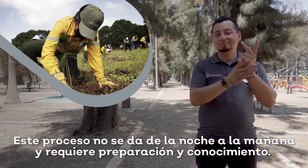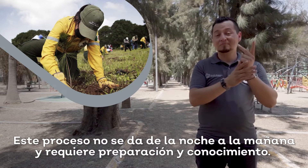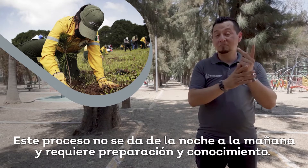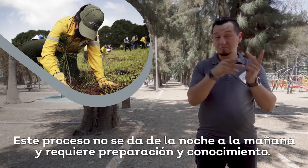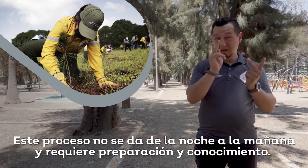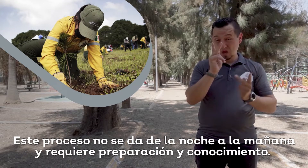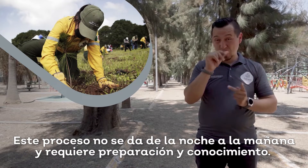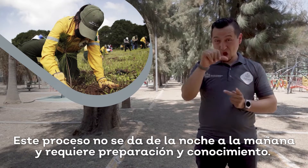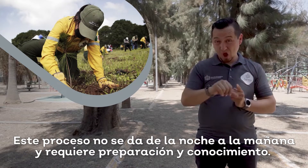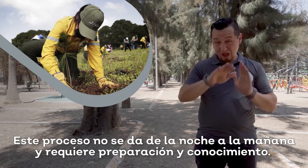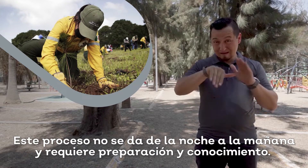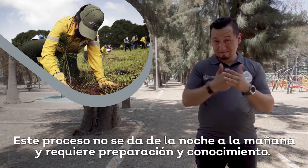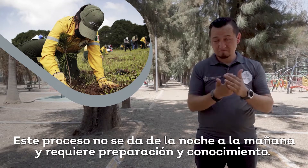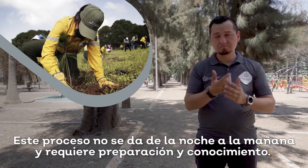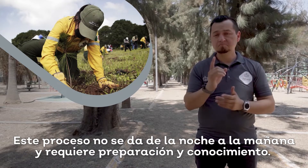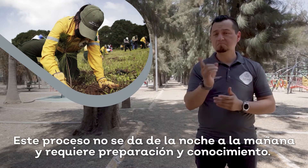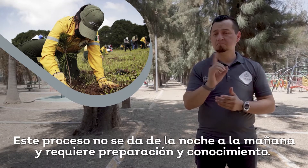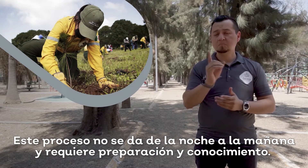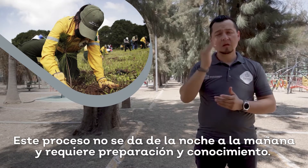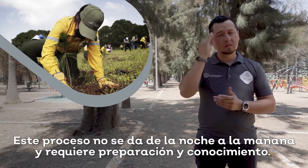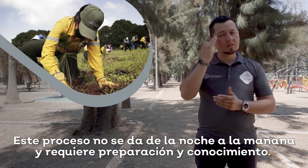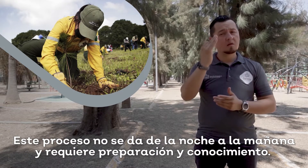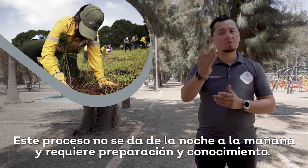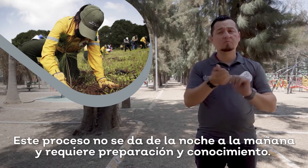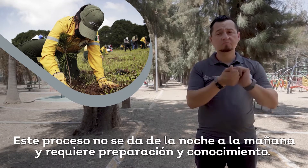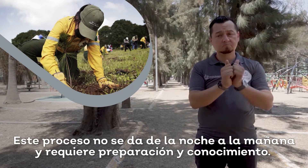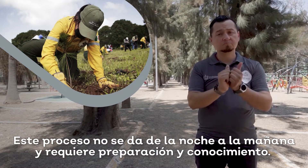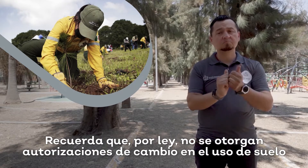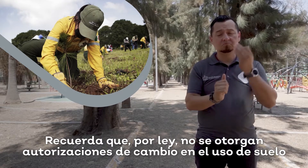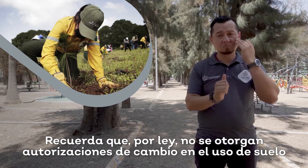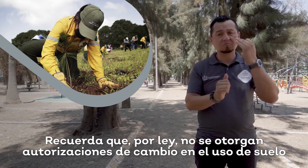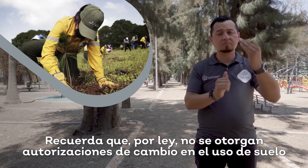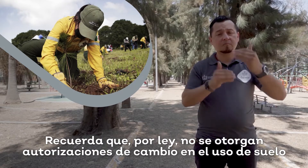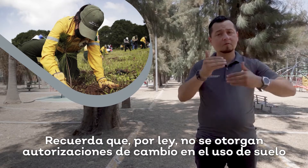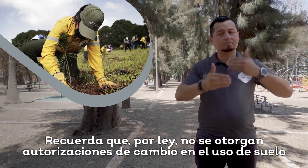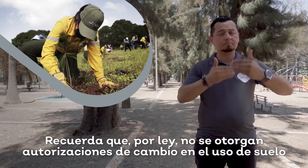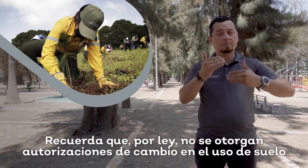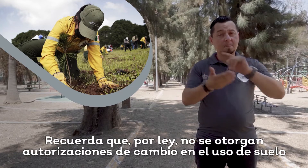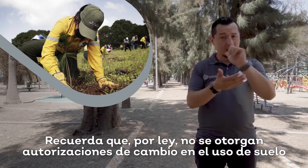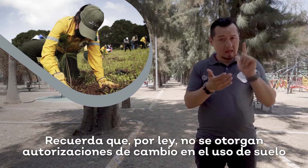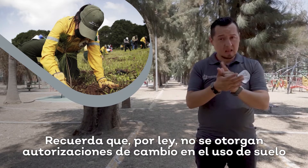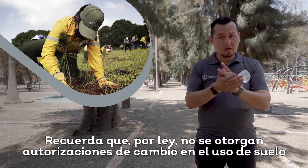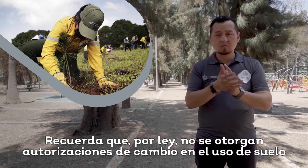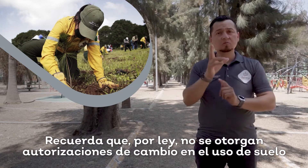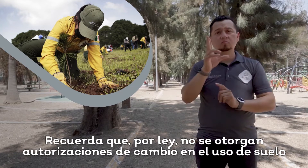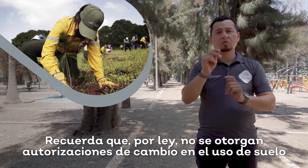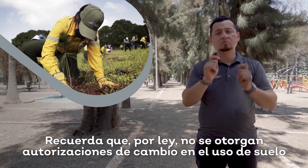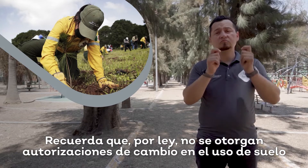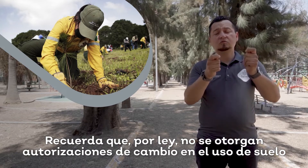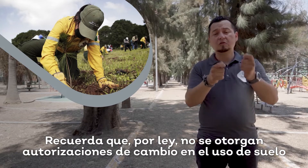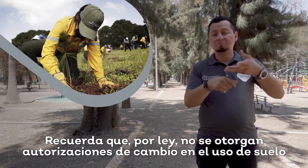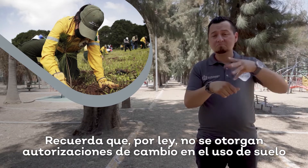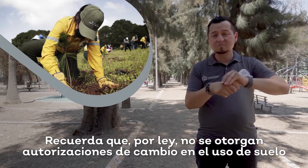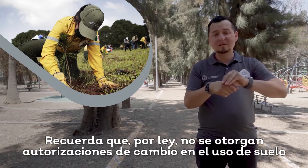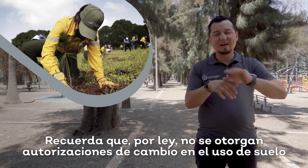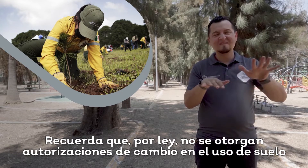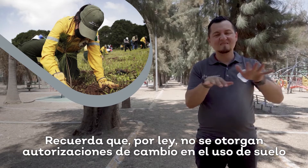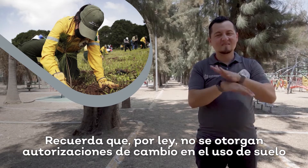noche a la mañana y requiere preparación y conocimiento. Recuerda que, por ley, no se otorgan autorizaciones de cambio en el uso de suelo